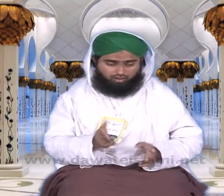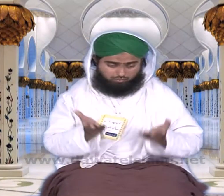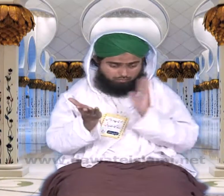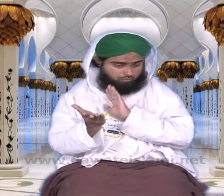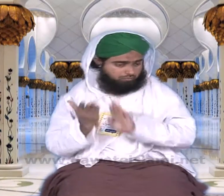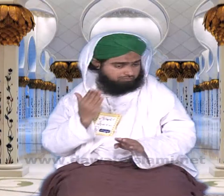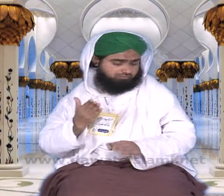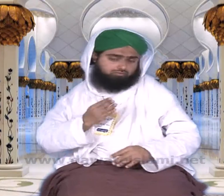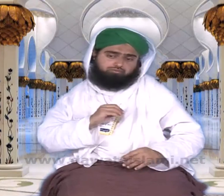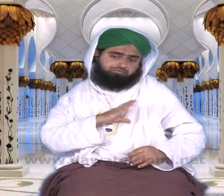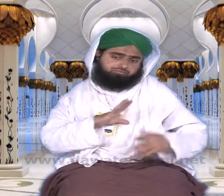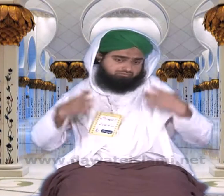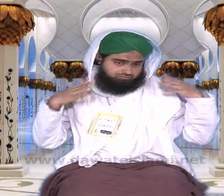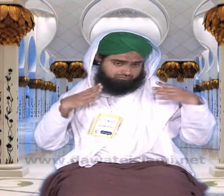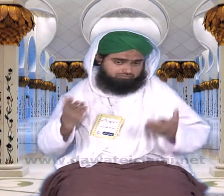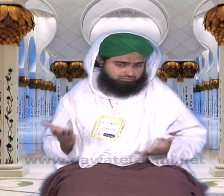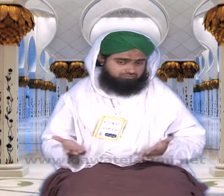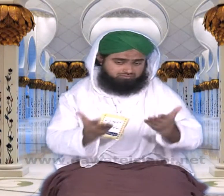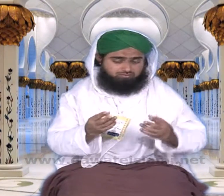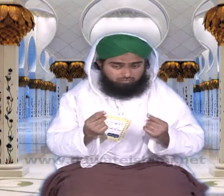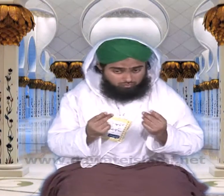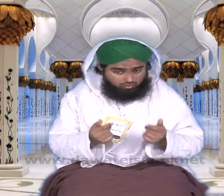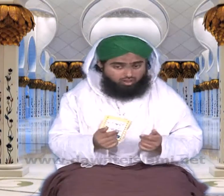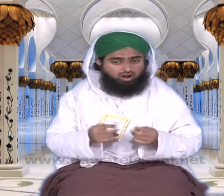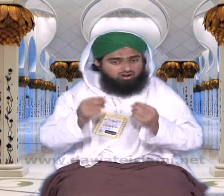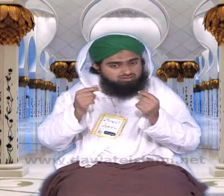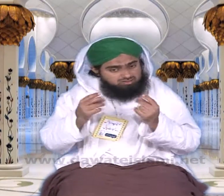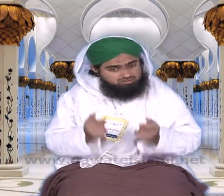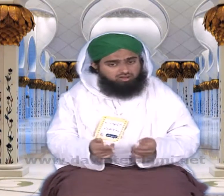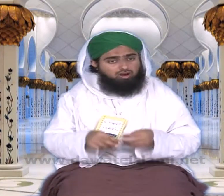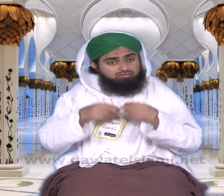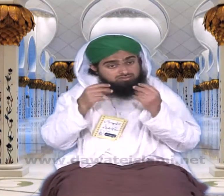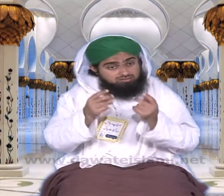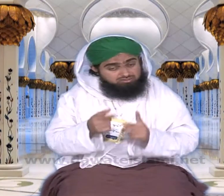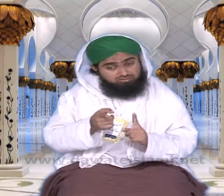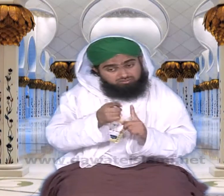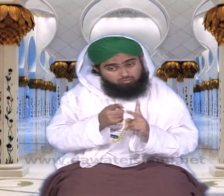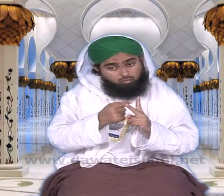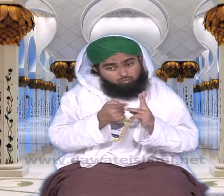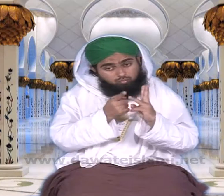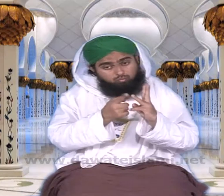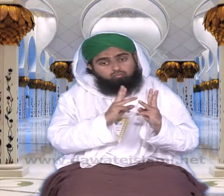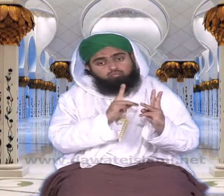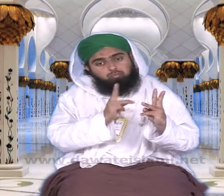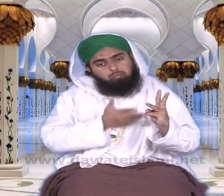ندامت ہوگی مرنے وقت تجھے شرمندہ ہوگا جلدی کر جلدی کر جلدی کر